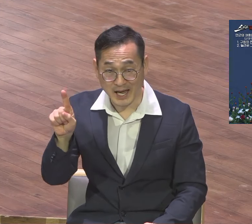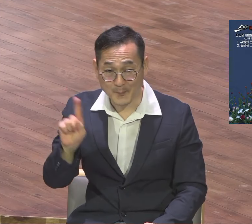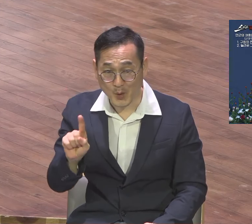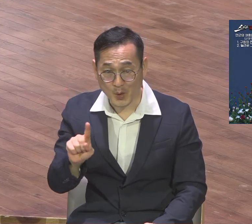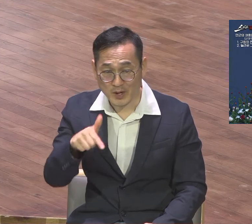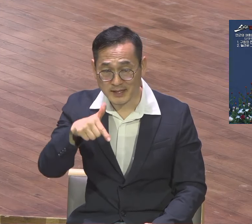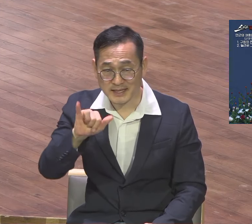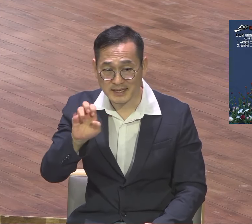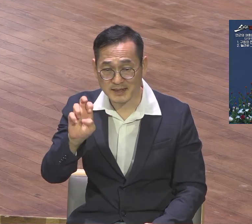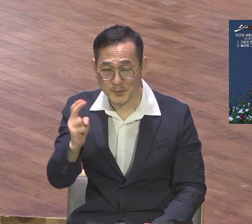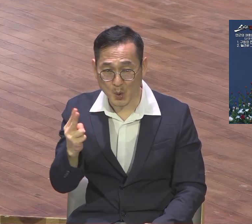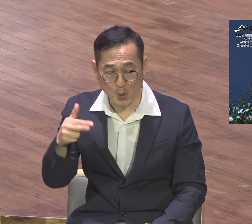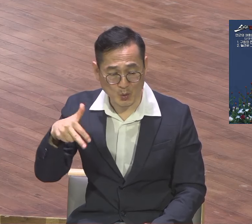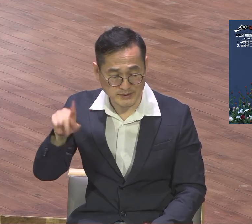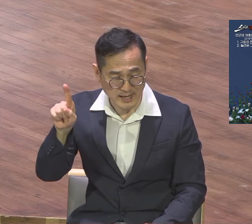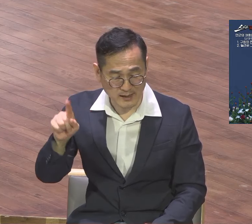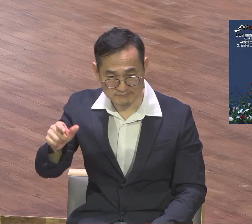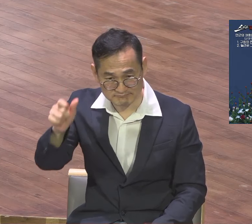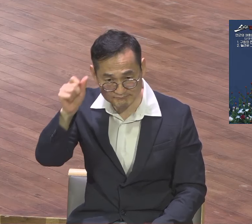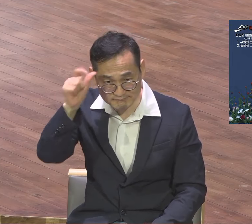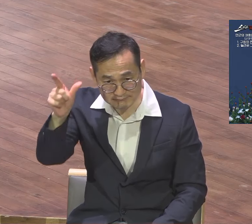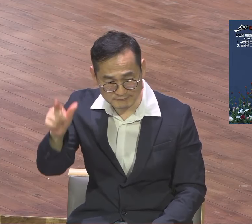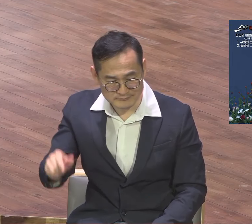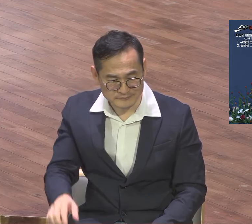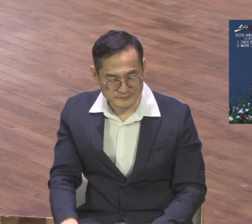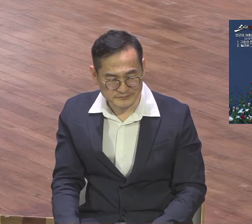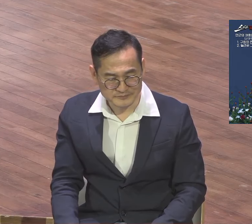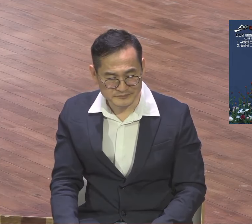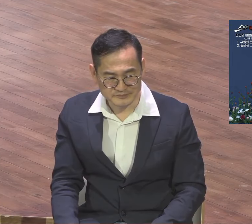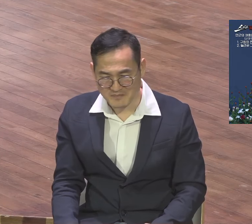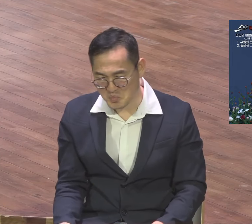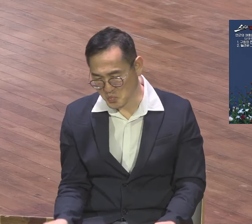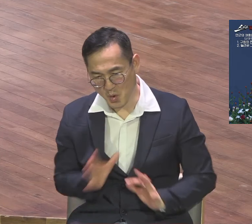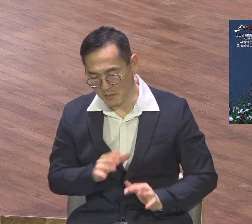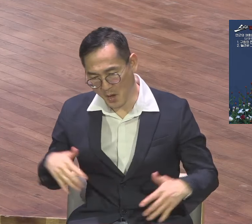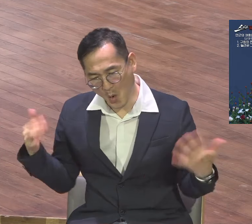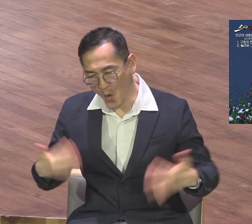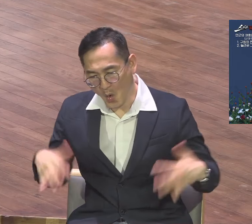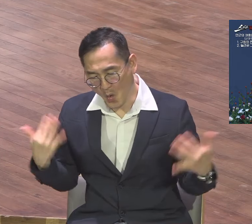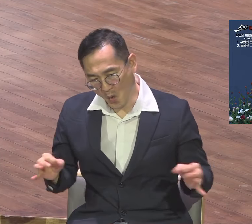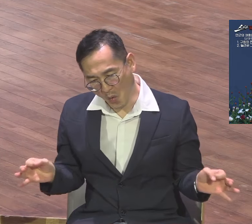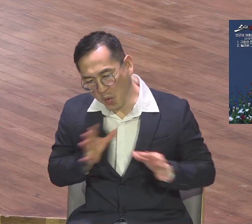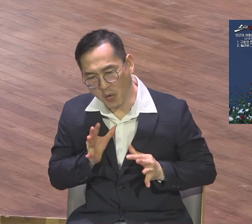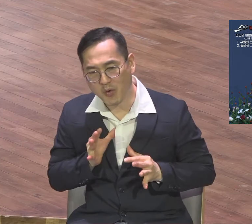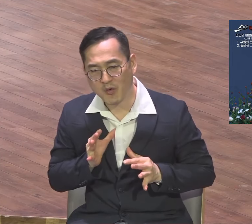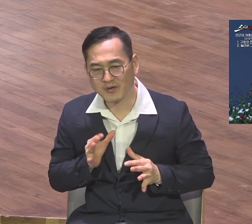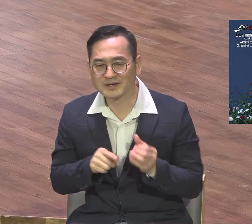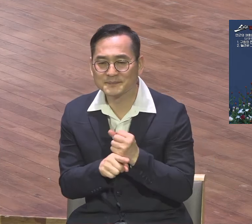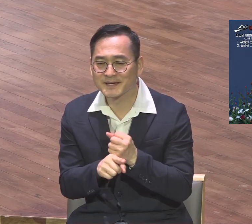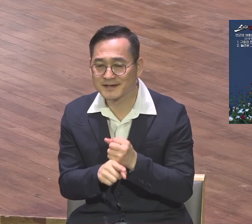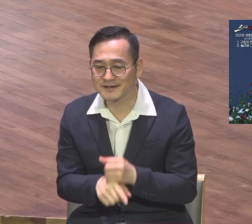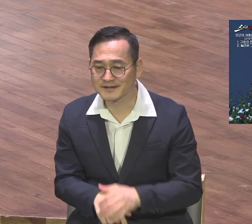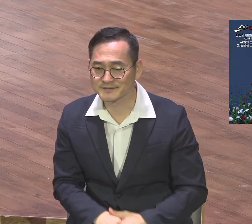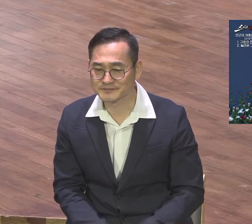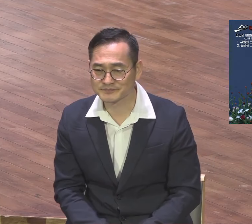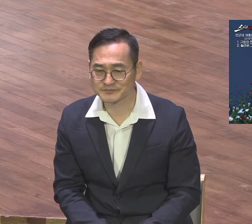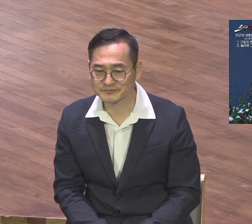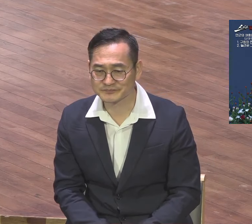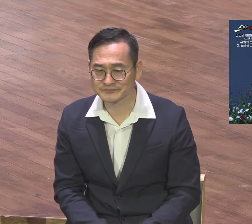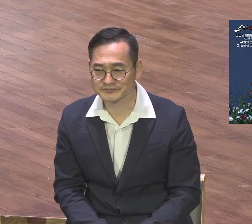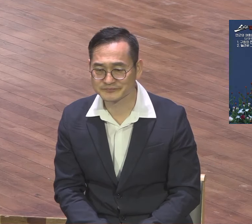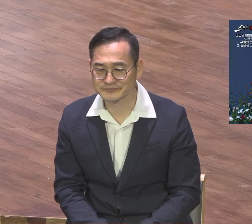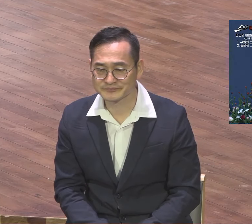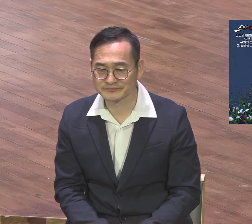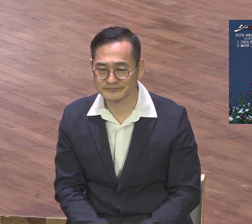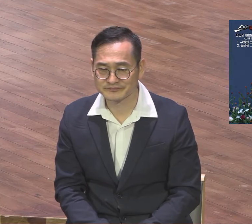원더풀입니다. 원더풀, 영어로 원더풀. 아주 놀랍다 이 말이에요. 아주 놀랍다.